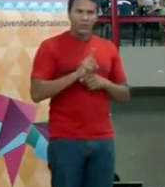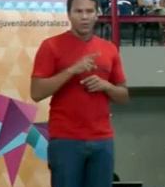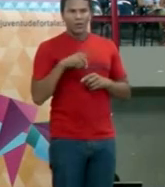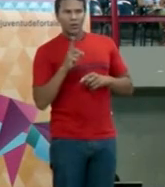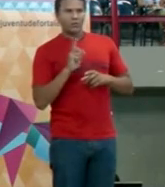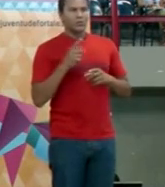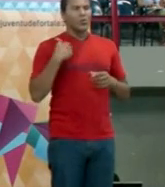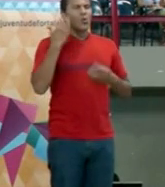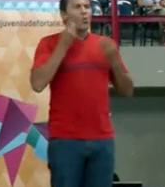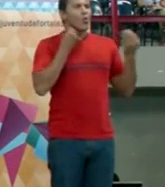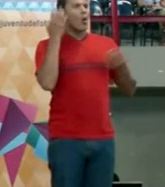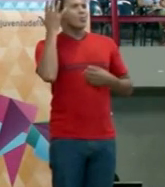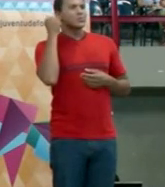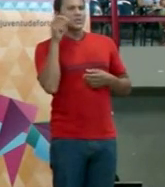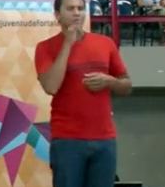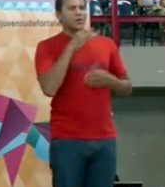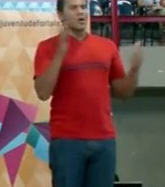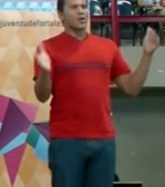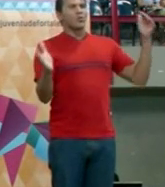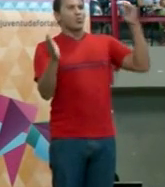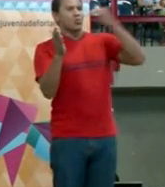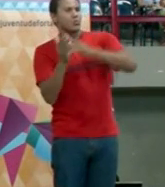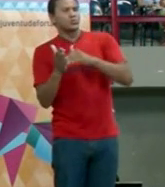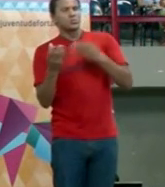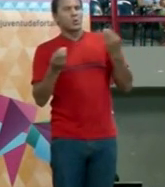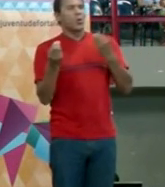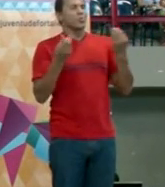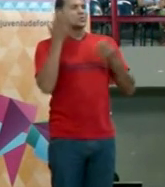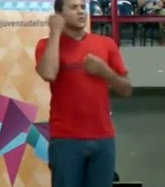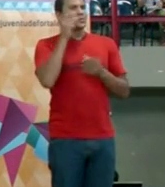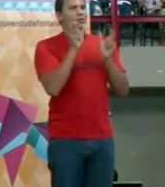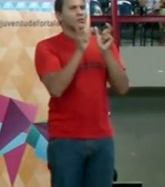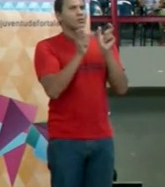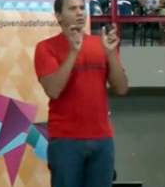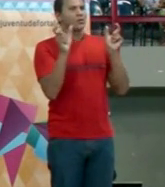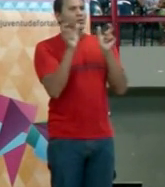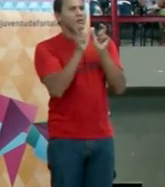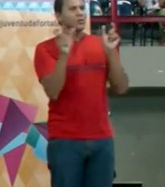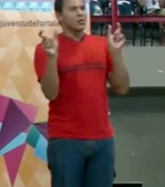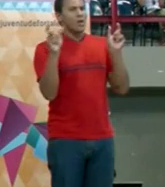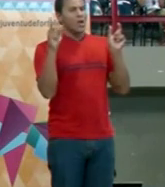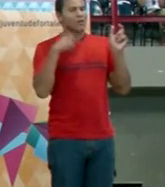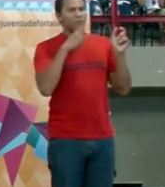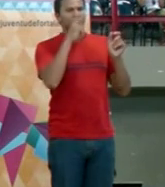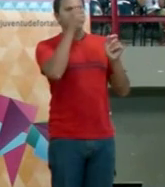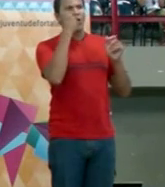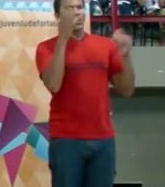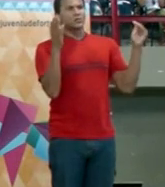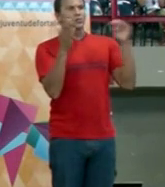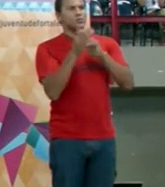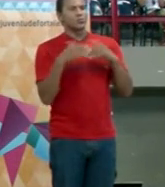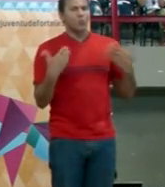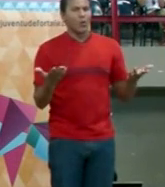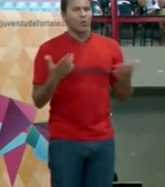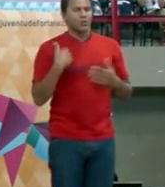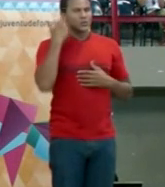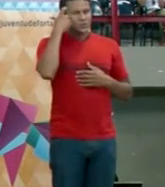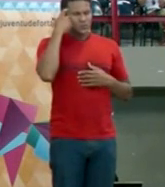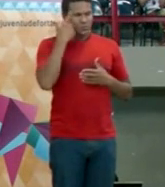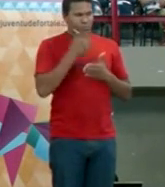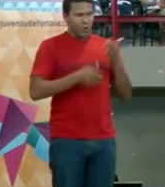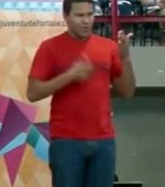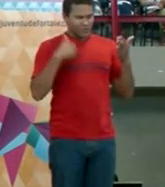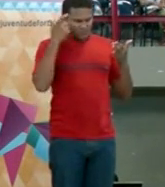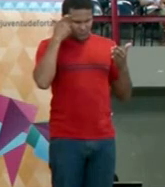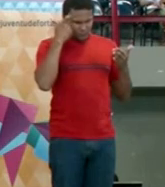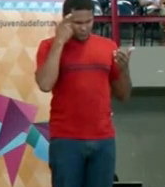professora, como é que eu sei que a sílaba forte é a penúltima? Você fala baixinho, mesmo na hora da prova, está fazendo a redação, aí você